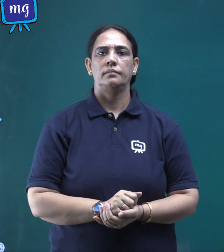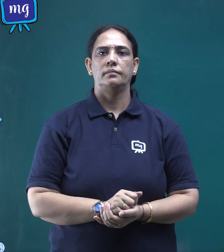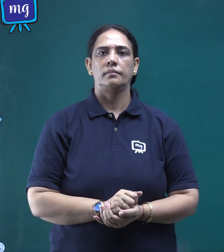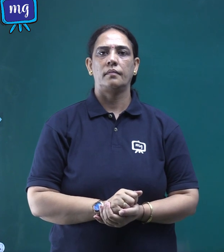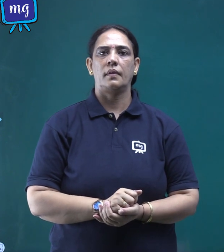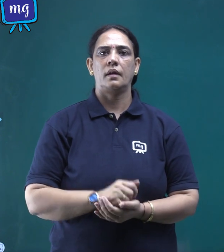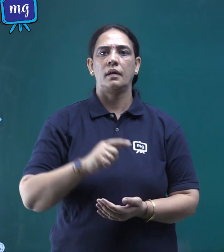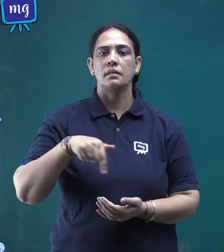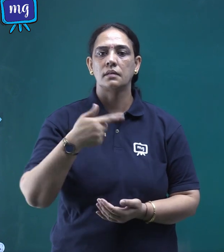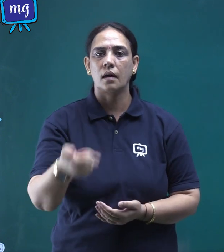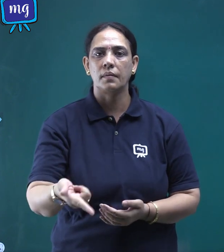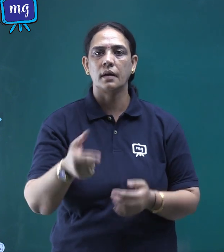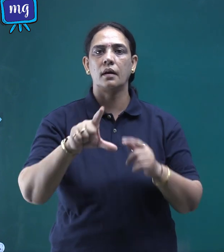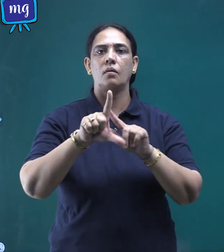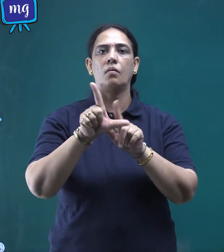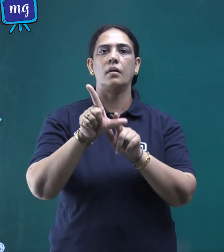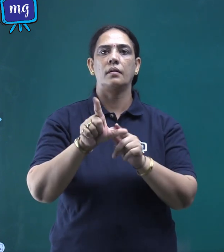सम्मुख कोण